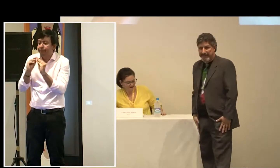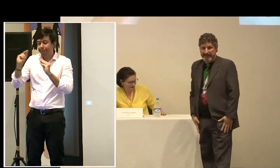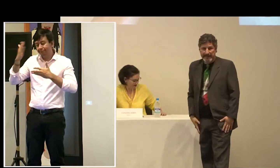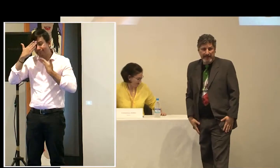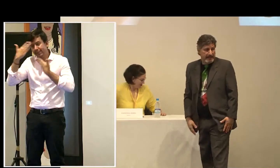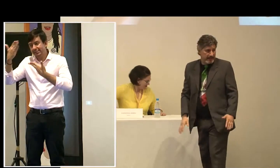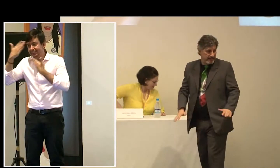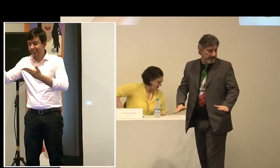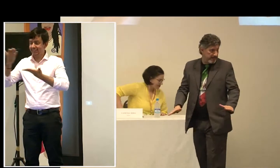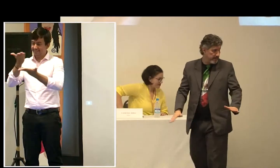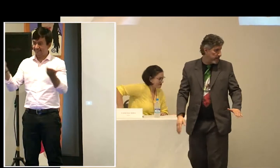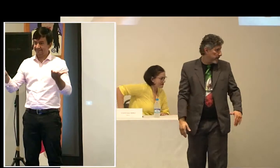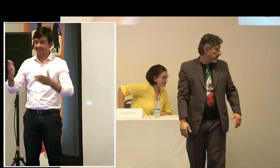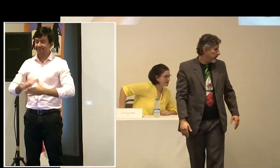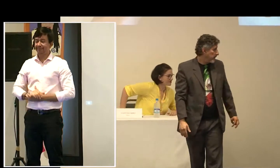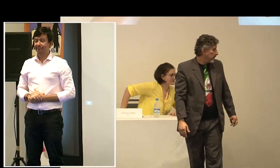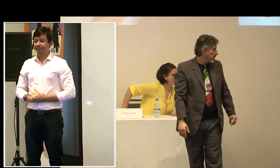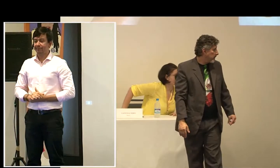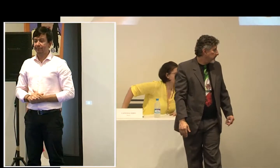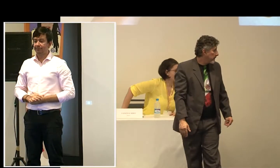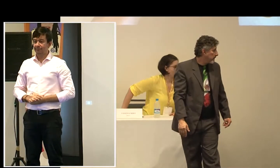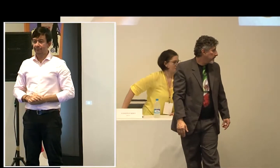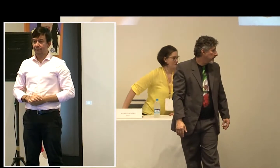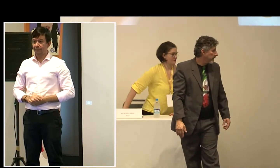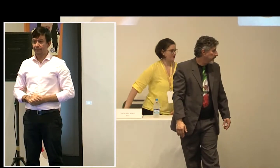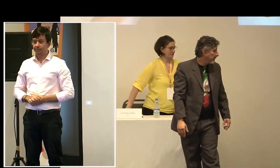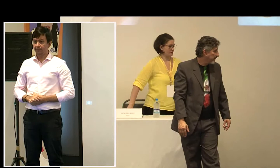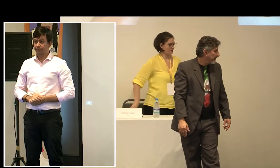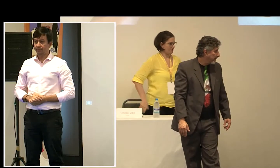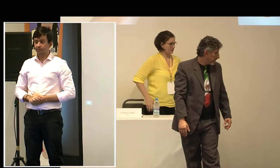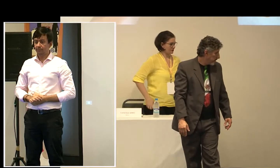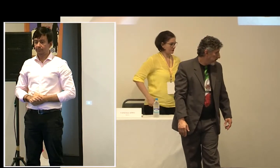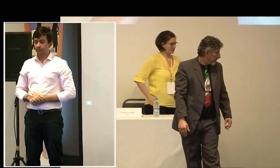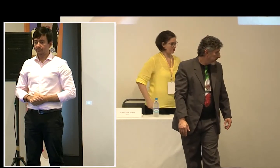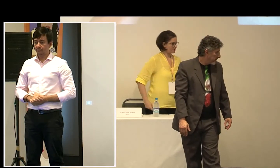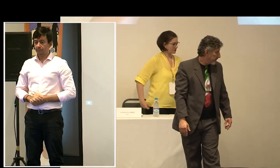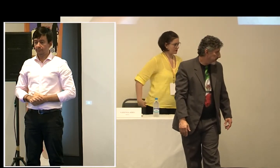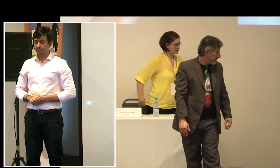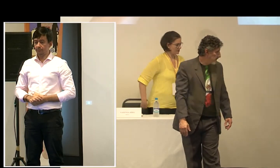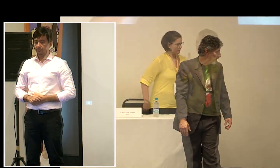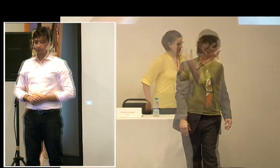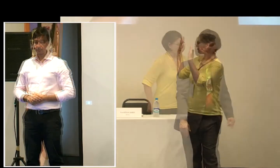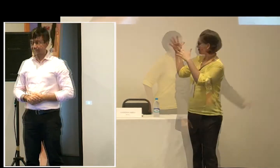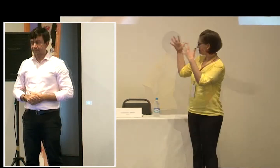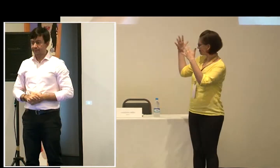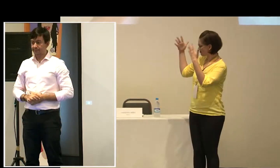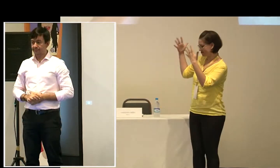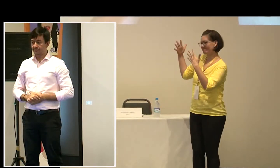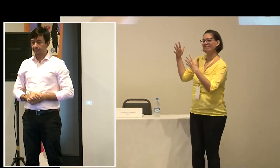sobre o E, me desculpem, é um resumo, eu agradeço a atenção de vocês.